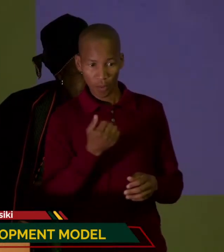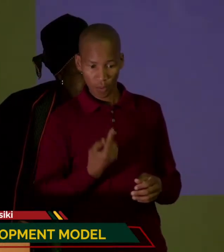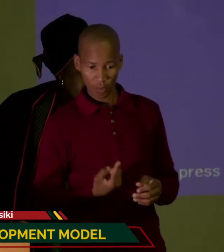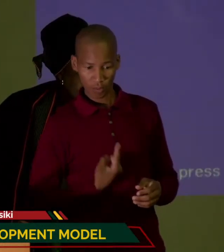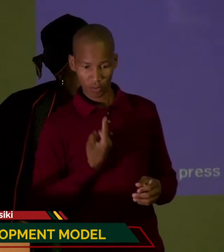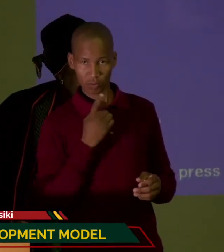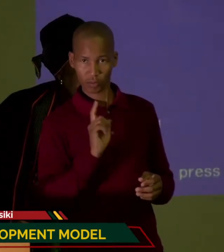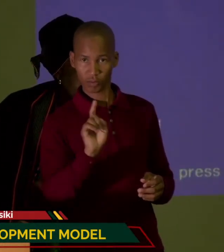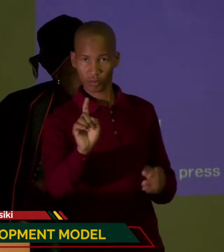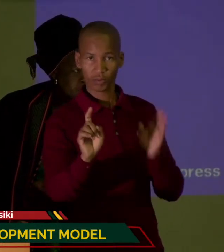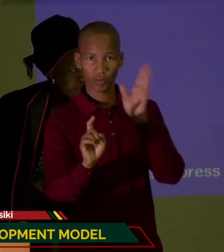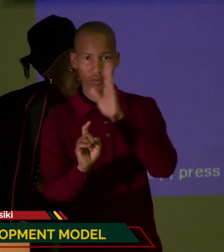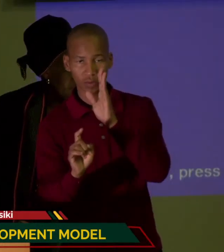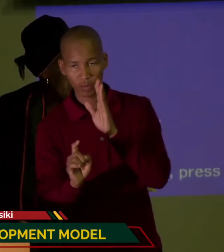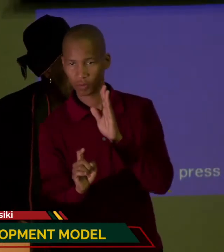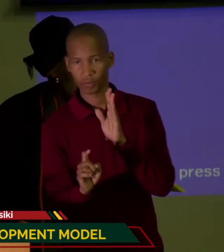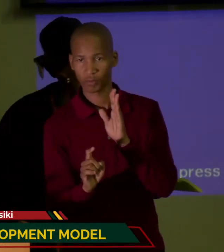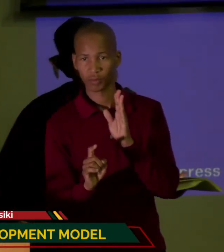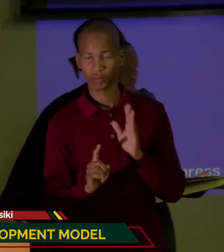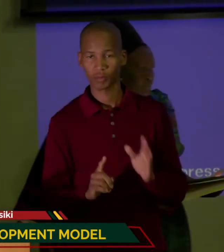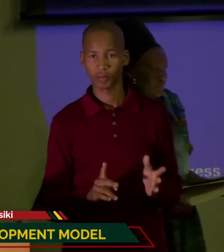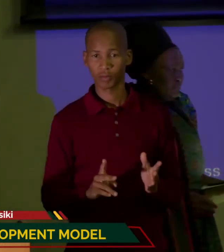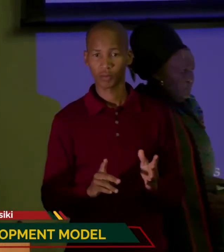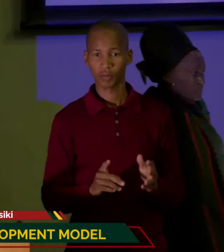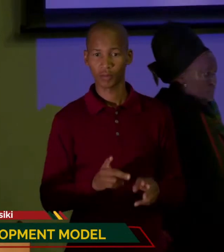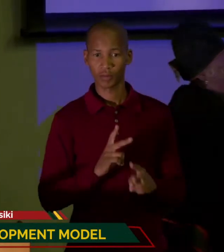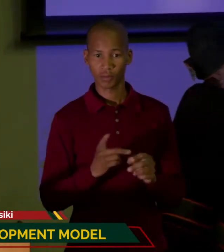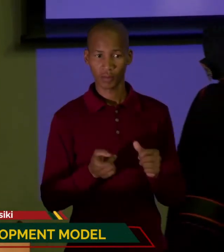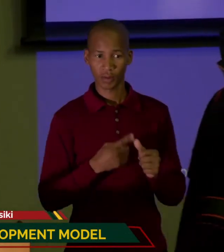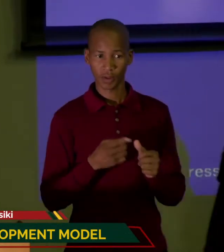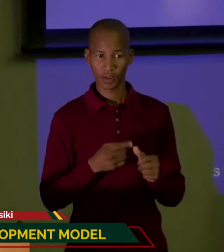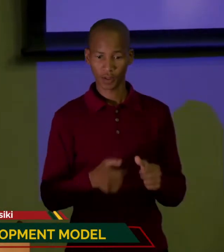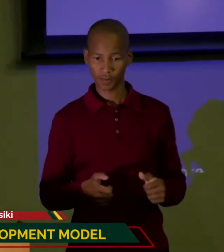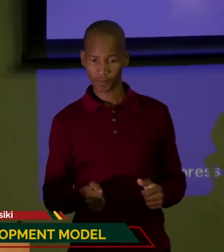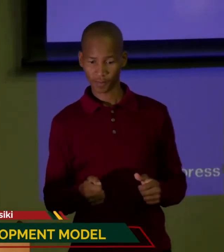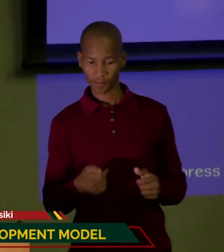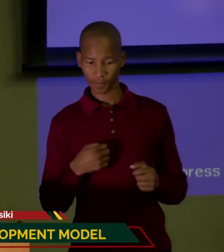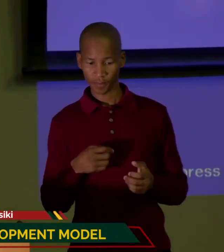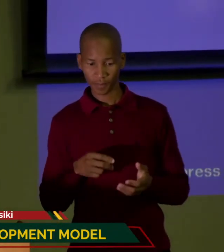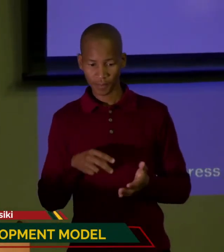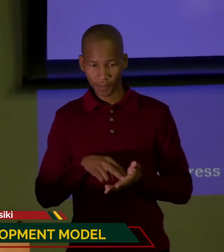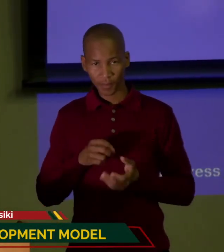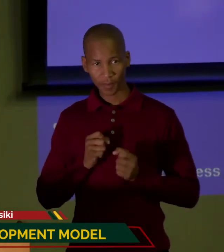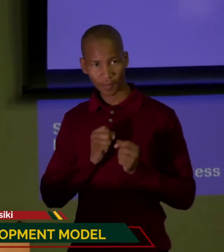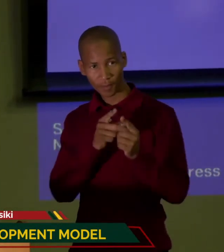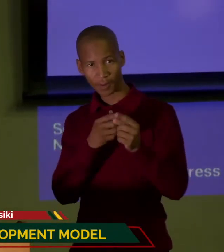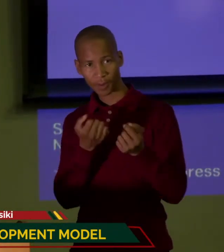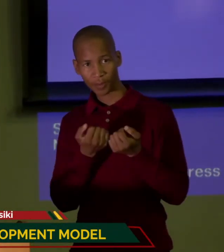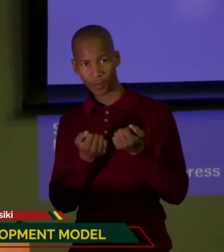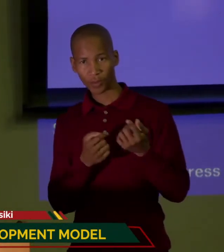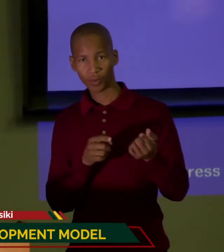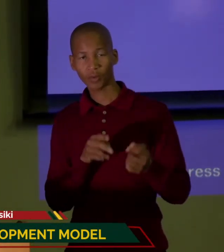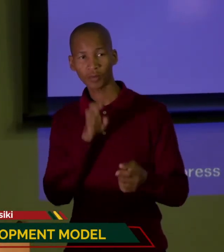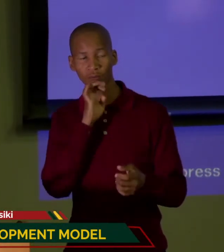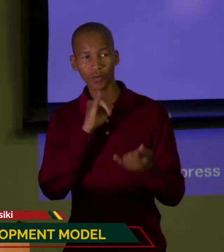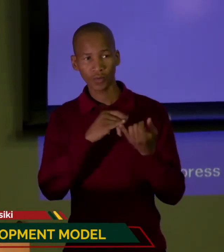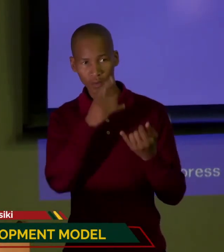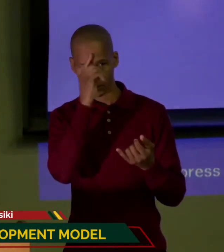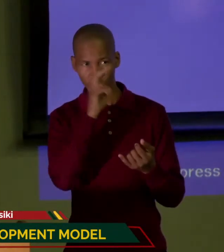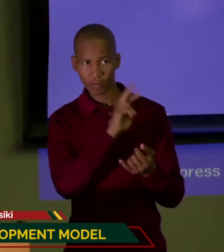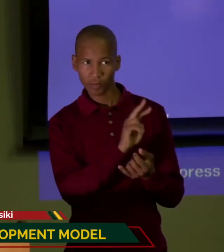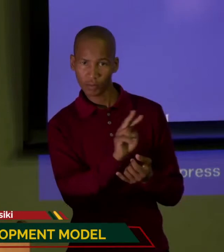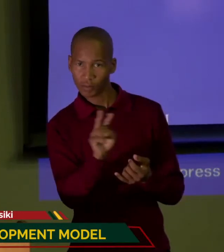wedwa ukuyoyijonga. And khawuthi clip-clip kuyo ukude nayo so that uyijonge uba kukhona